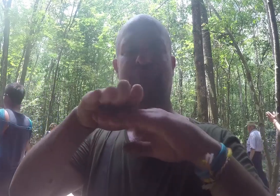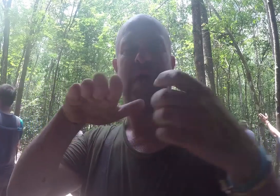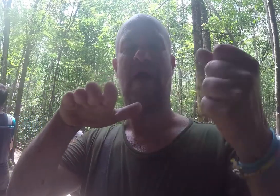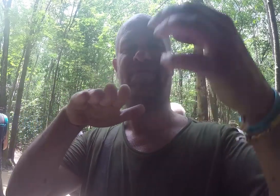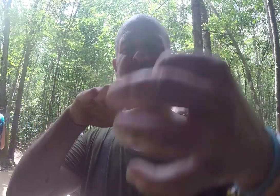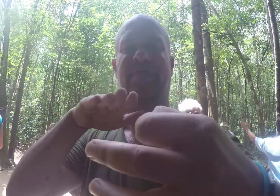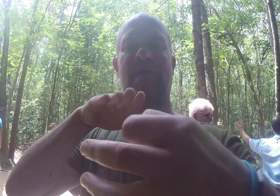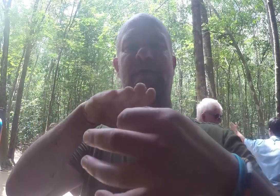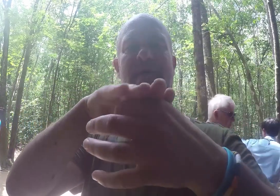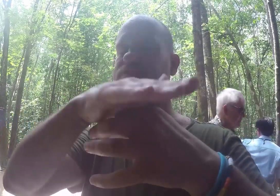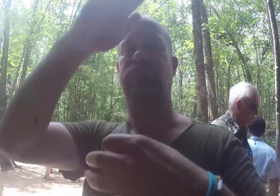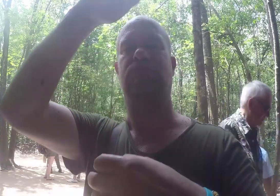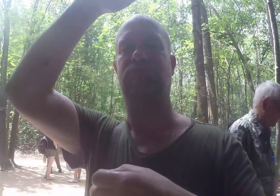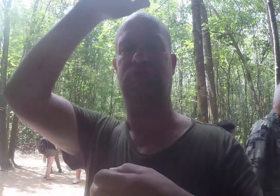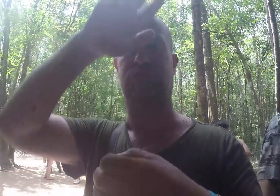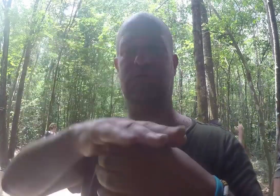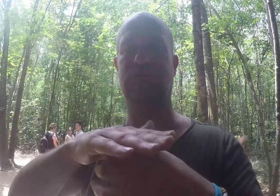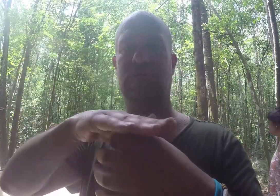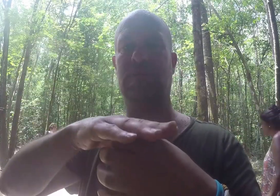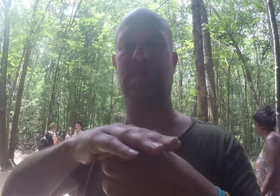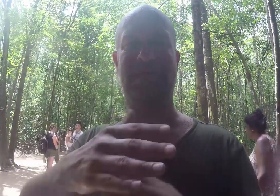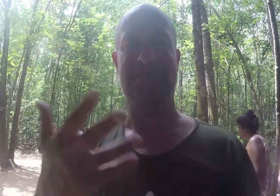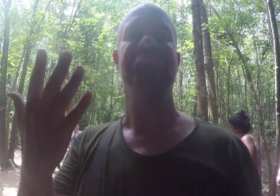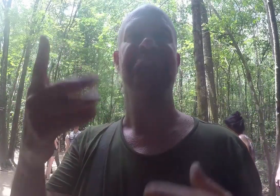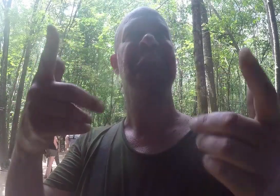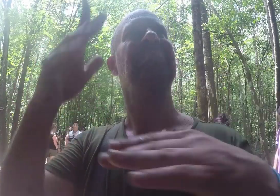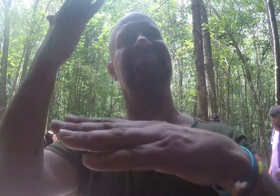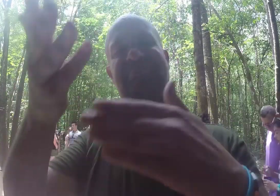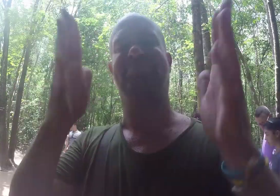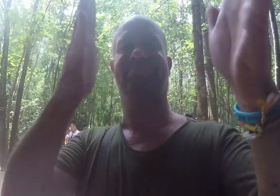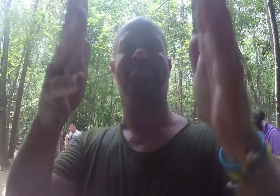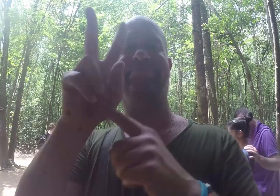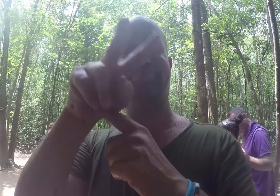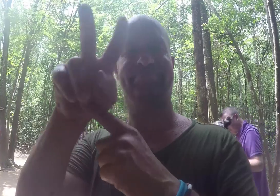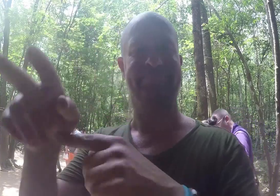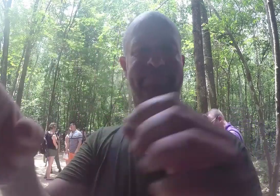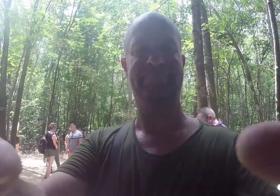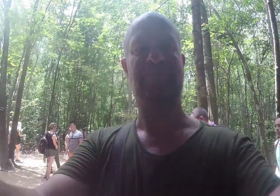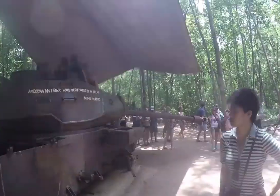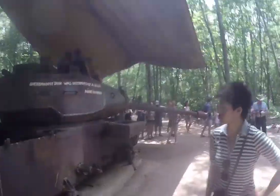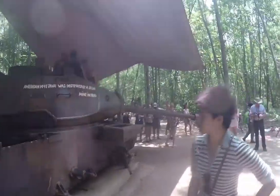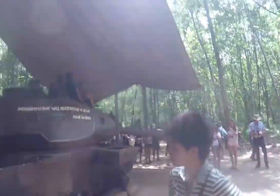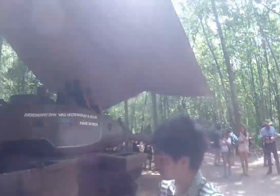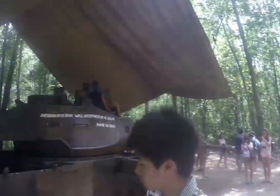drüber und BUM! Da war auch schon hinüber. All solche Sachen gibt es hier zu sehen.